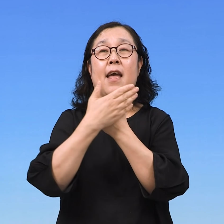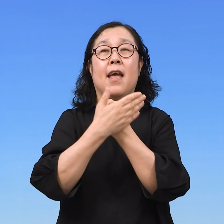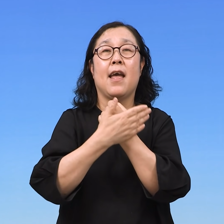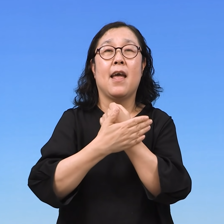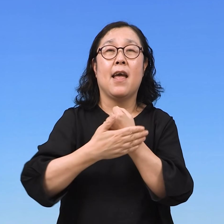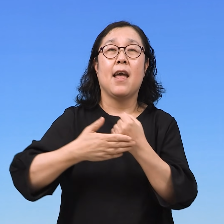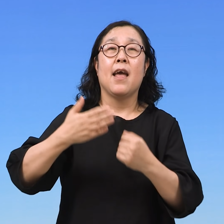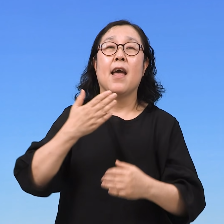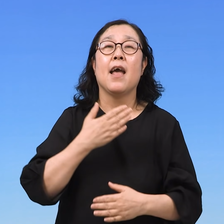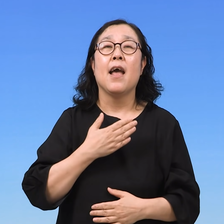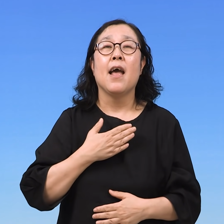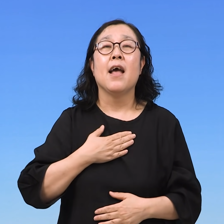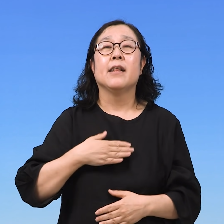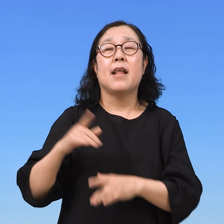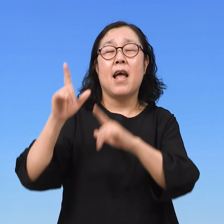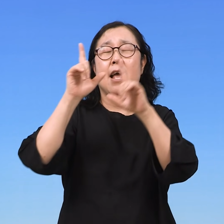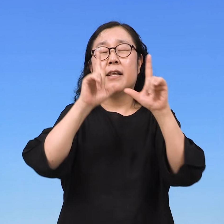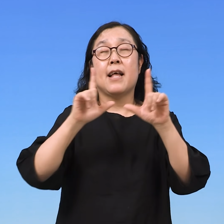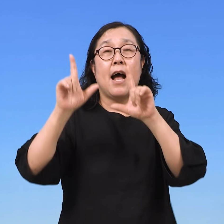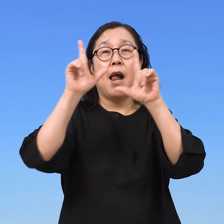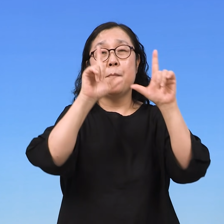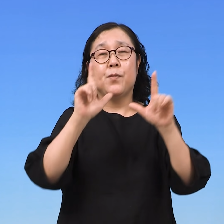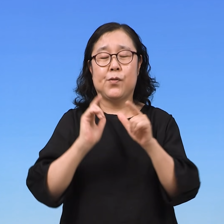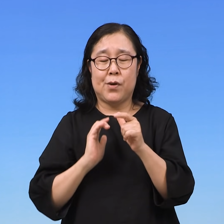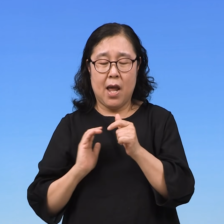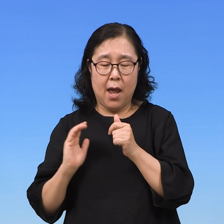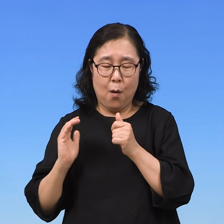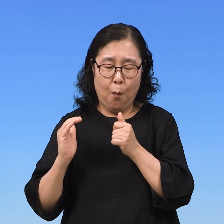내 삶을 애워싸는